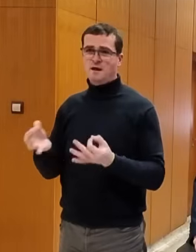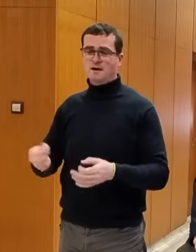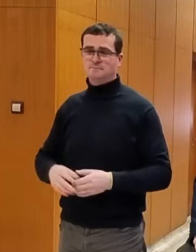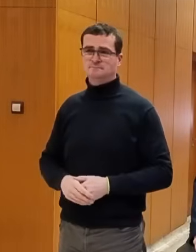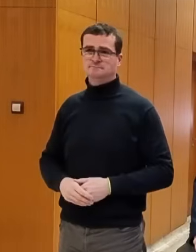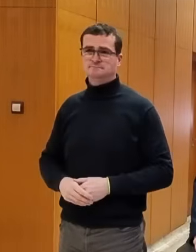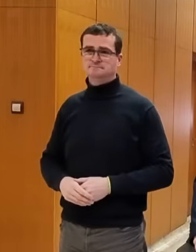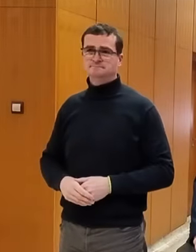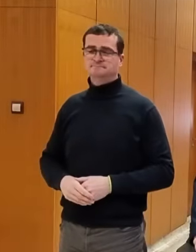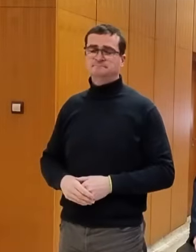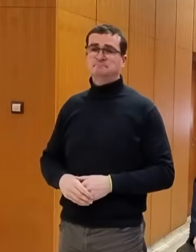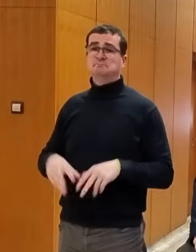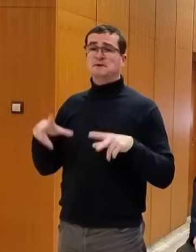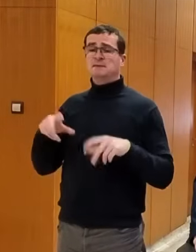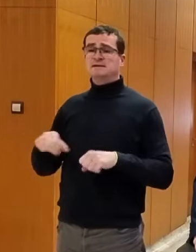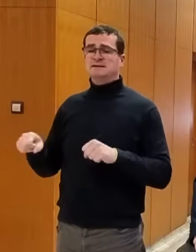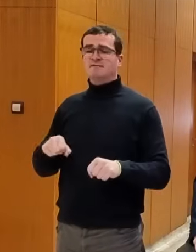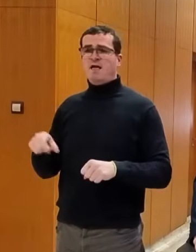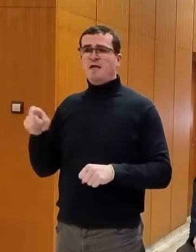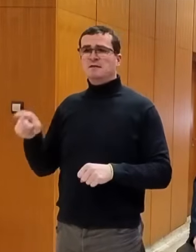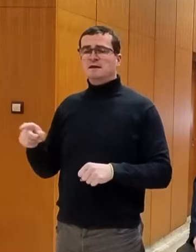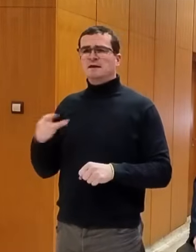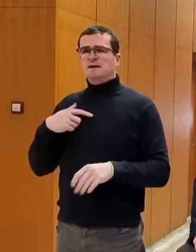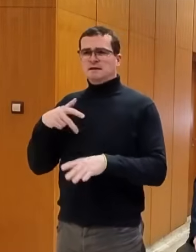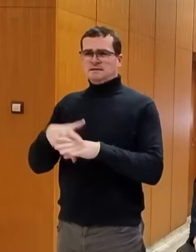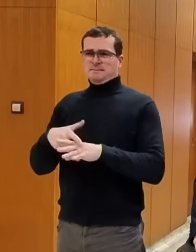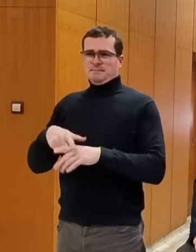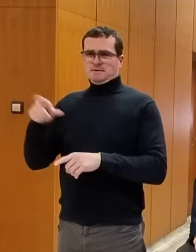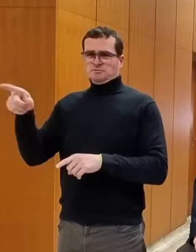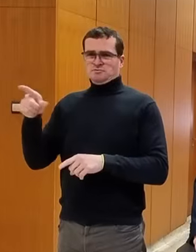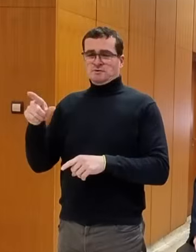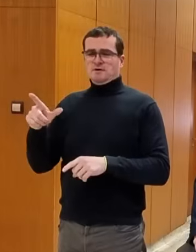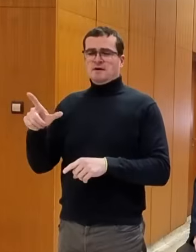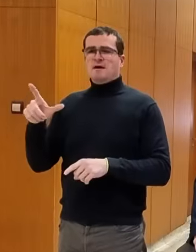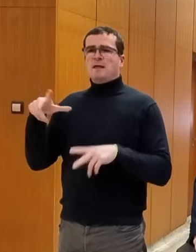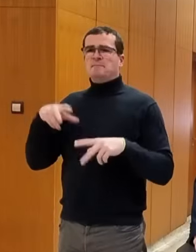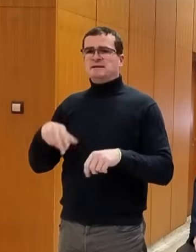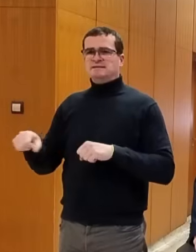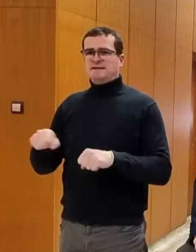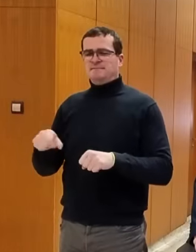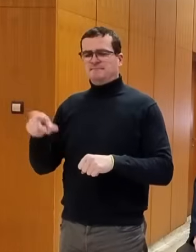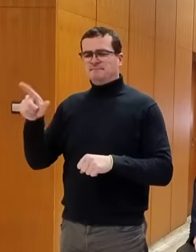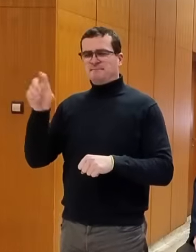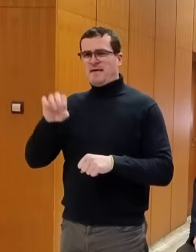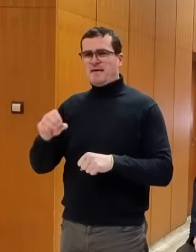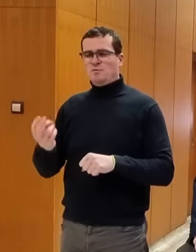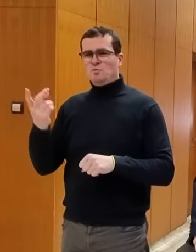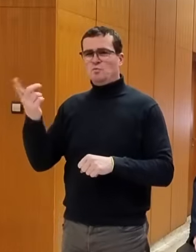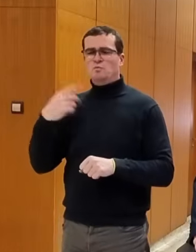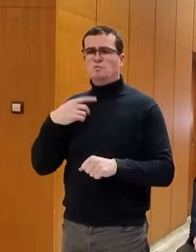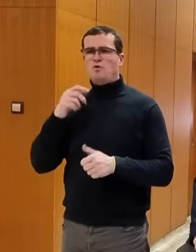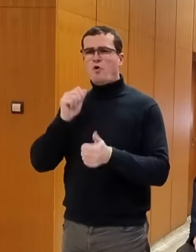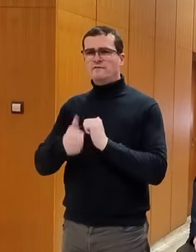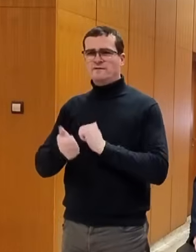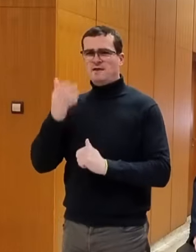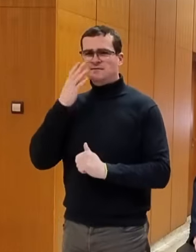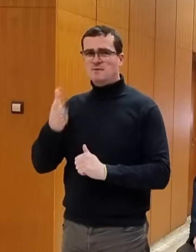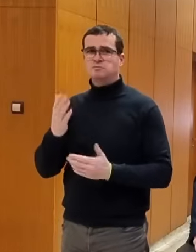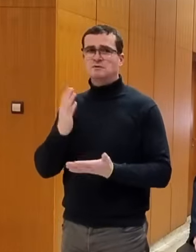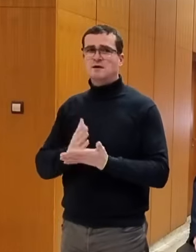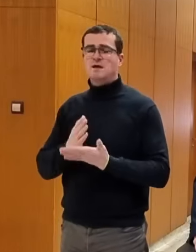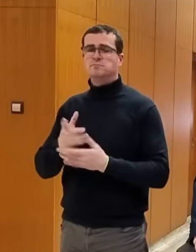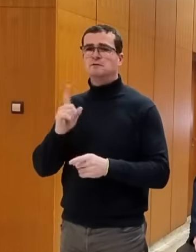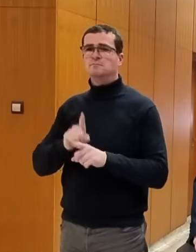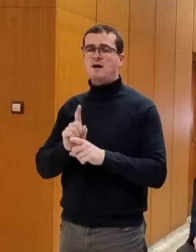A pán premiér ubezpečil pani predsedničku, že žiadnemu revanšu nedojde, pretože keby malo